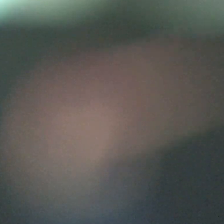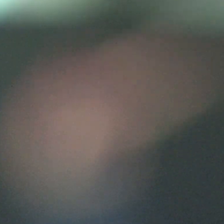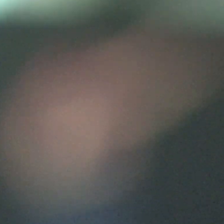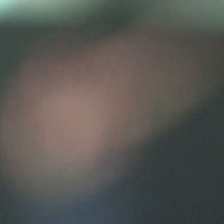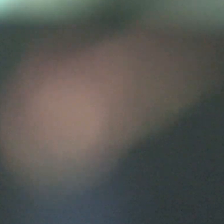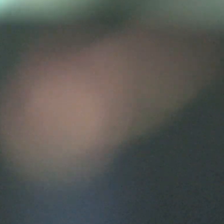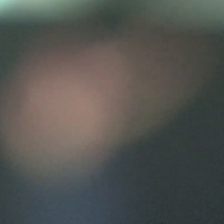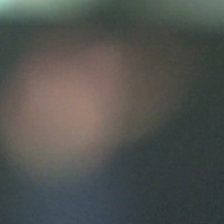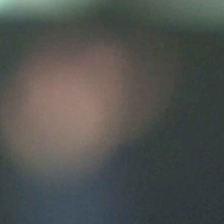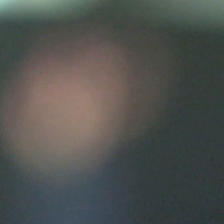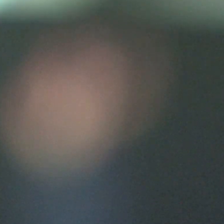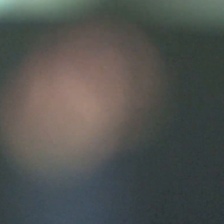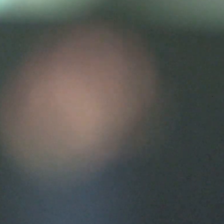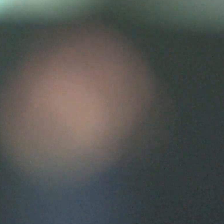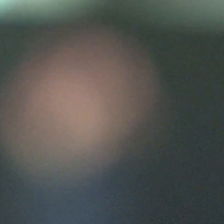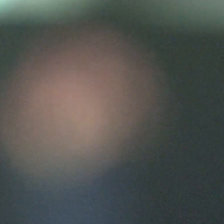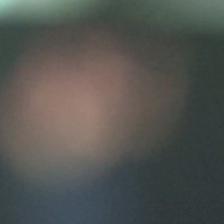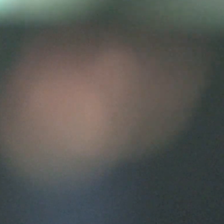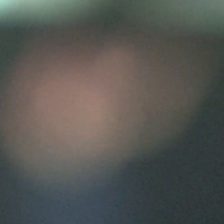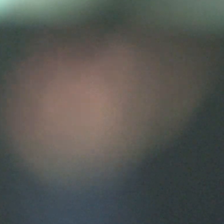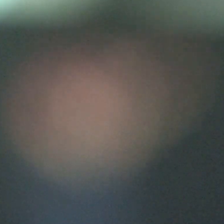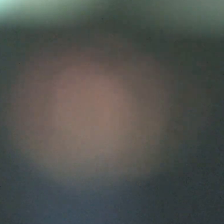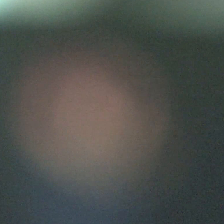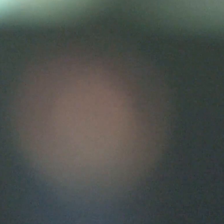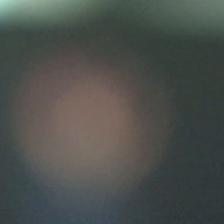Aquele. Coloca o vídeo.